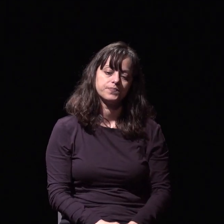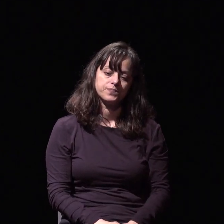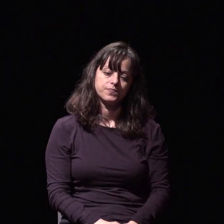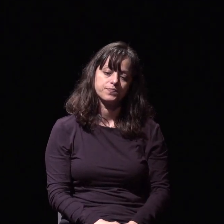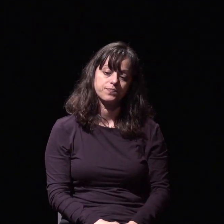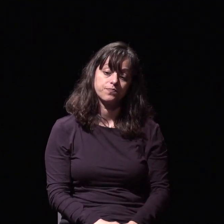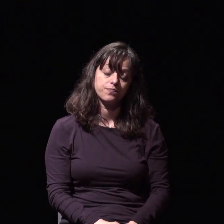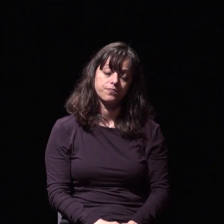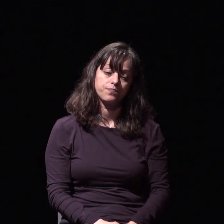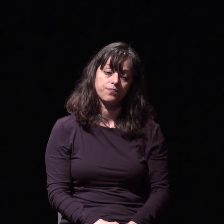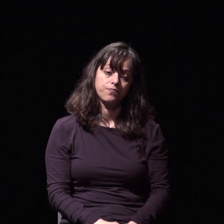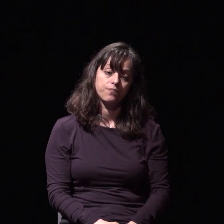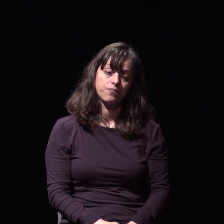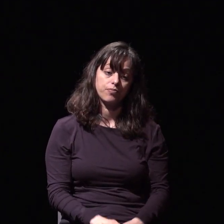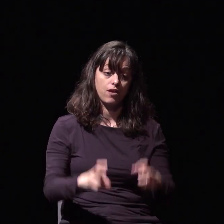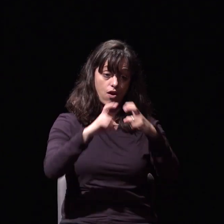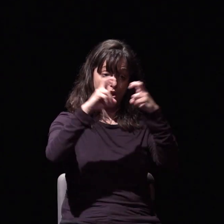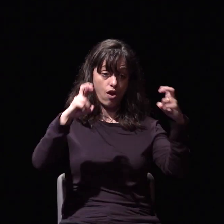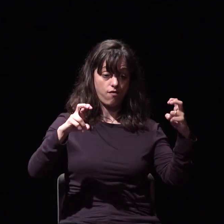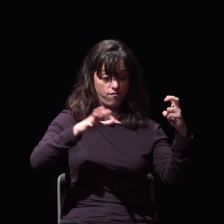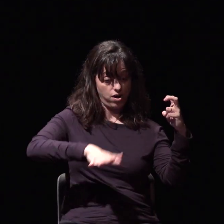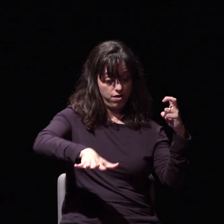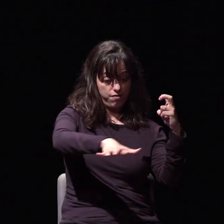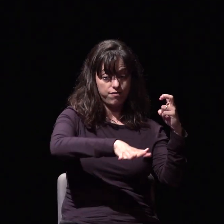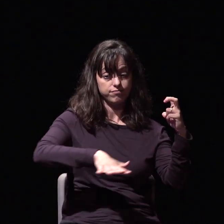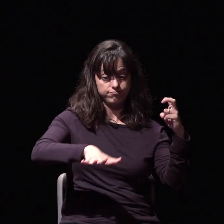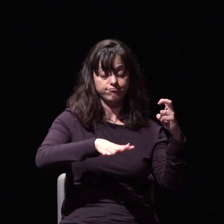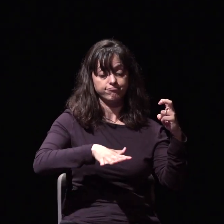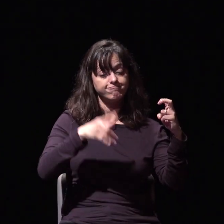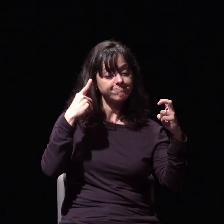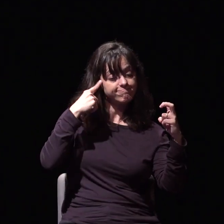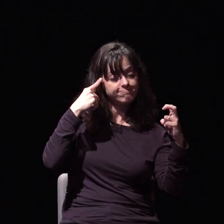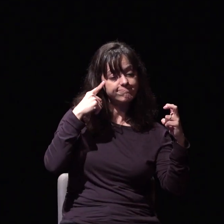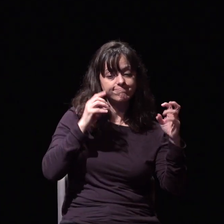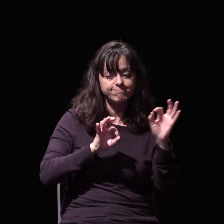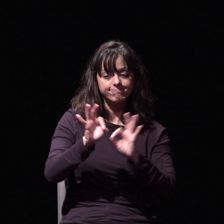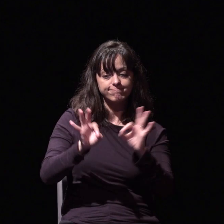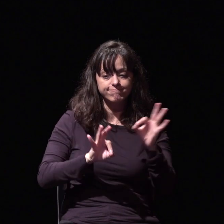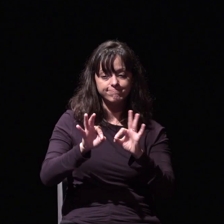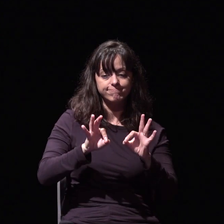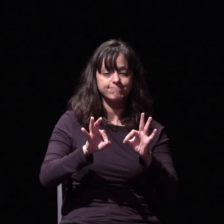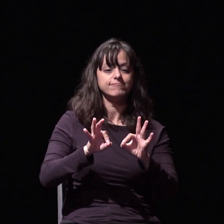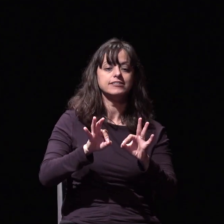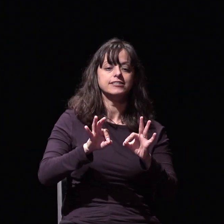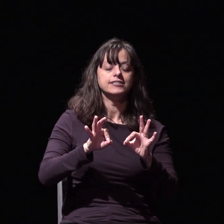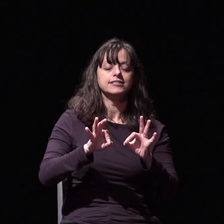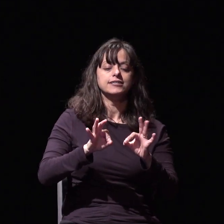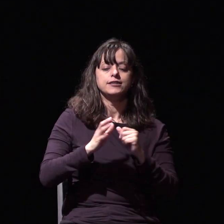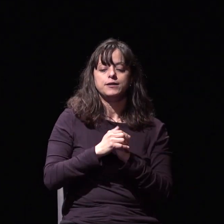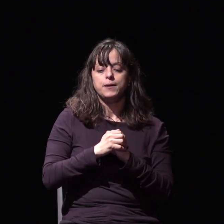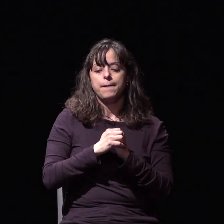O vão preexistente que Lina Bobardi incorporou ao seu projeto para o MASP é um bom exemplo.